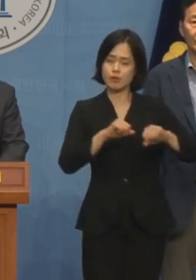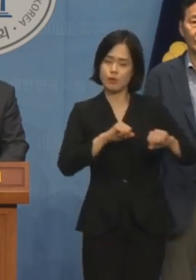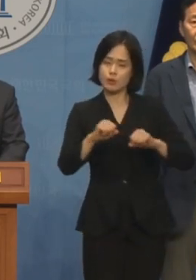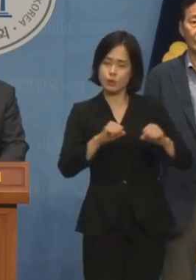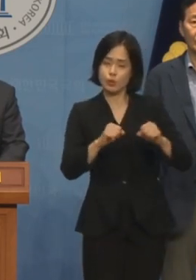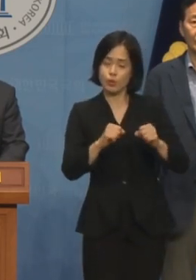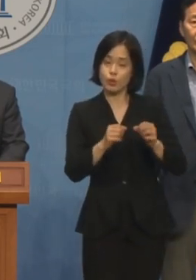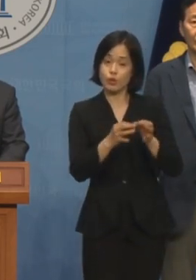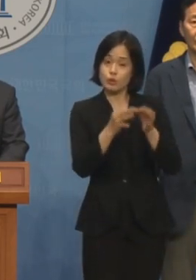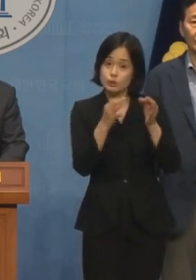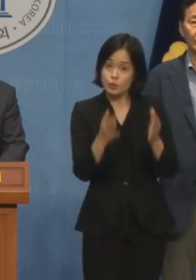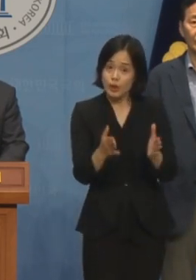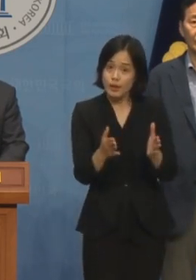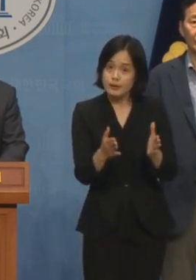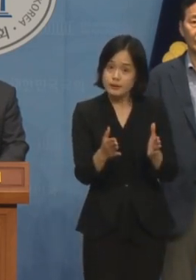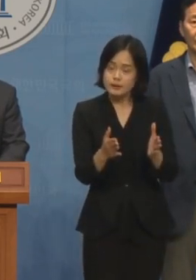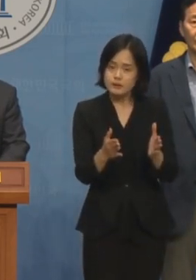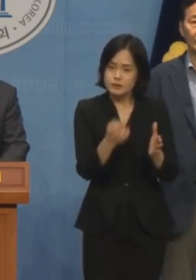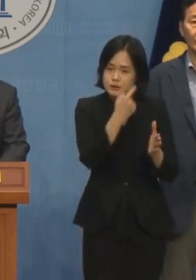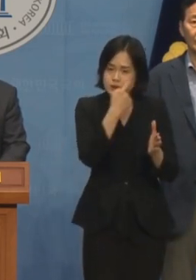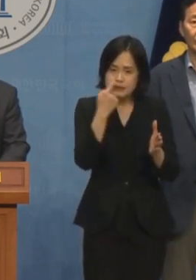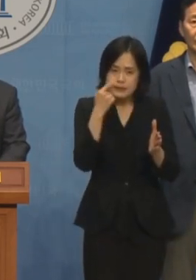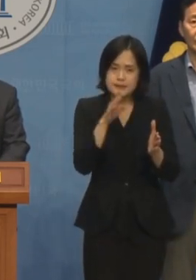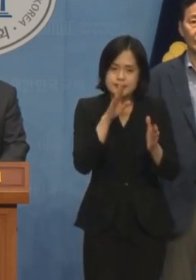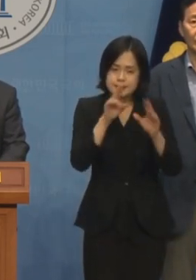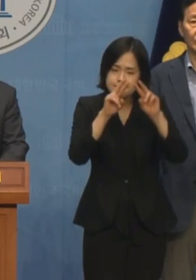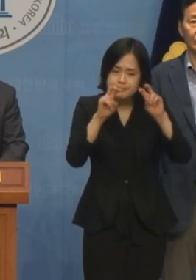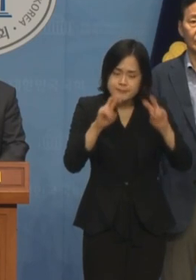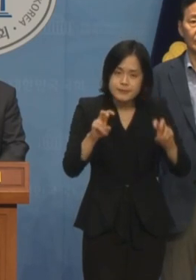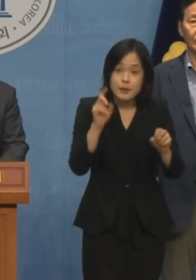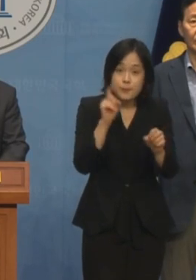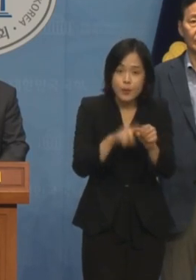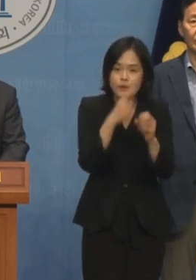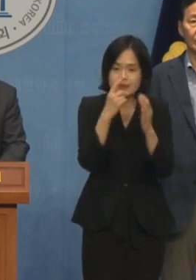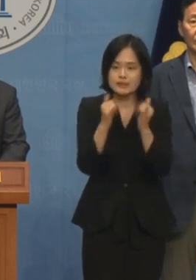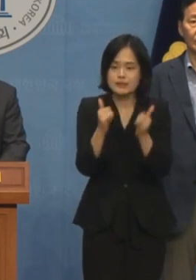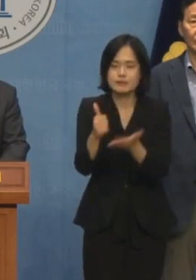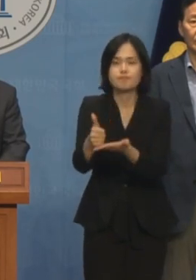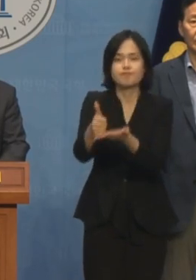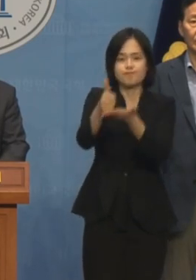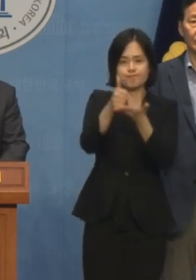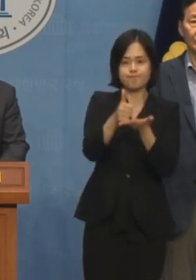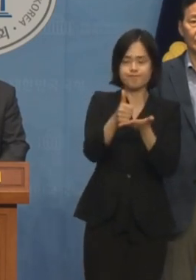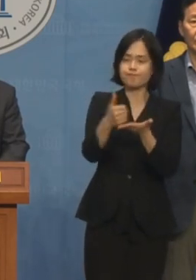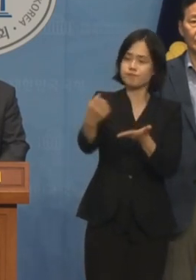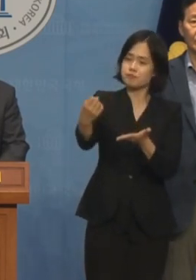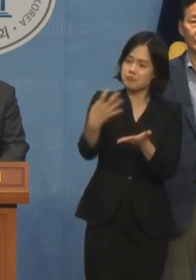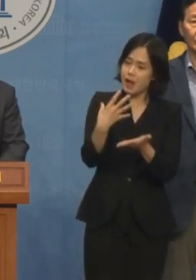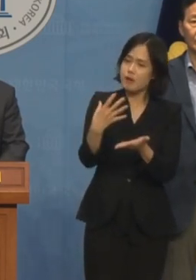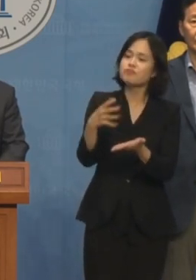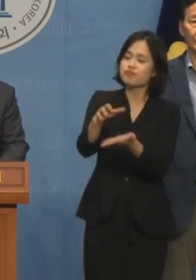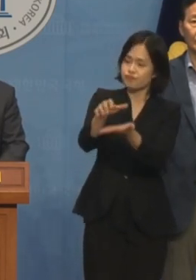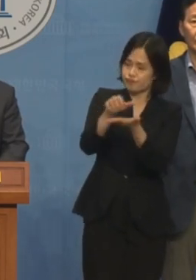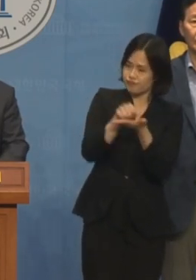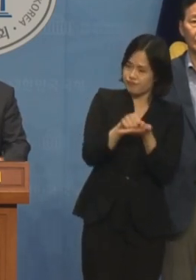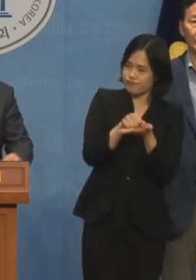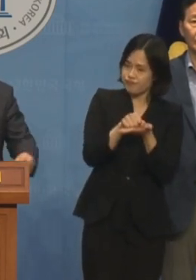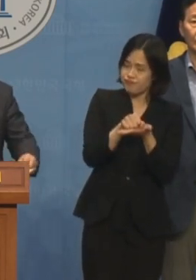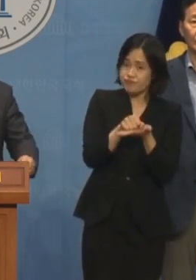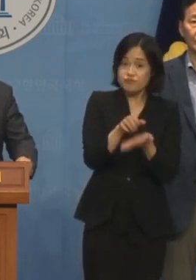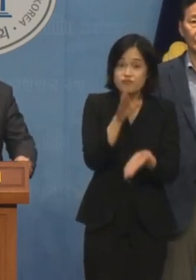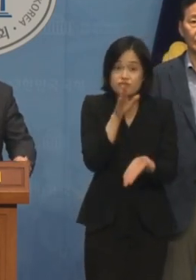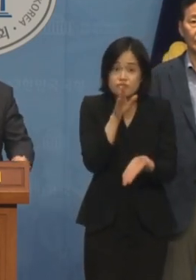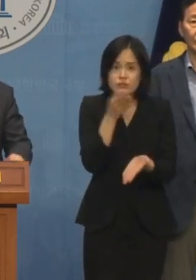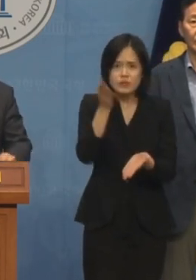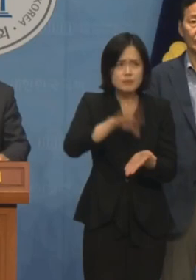증인 및 참고인의 발언을 청취하는 자리이지 조롱과 모욕을 하라고 있는